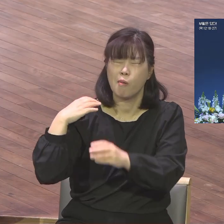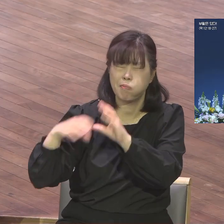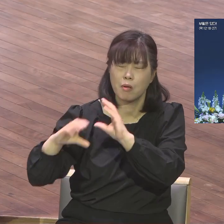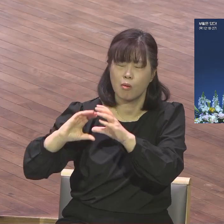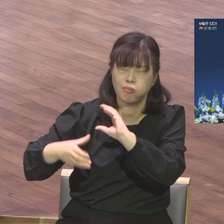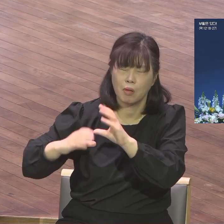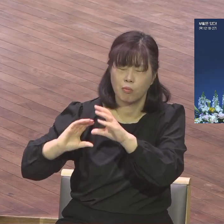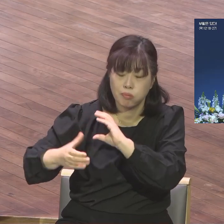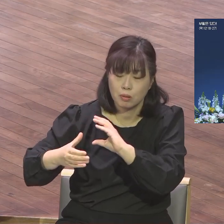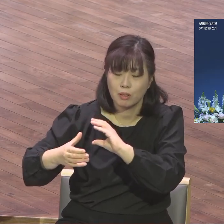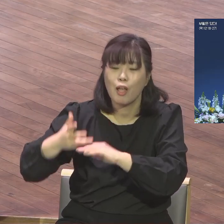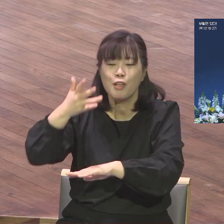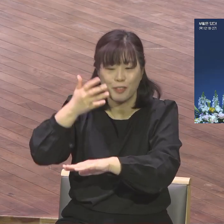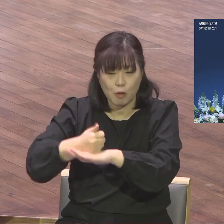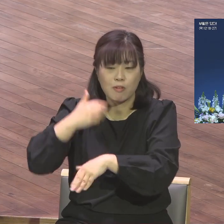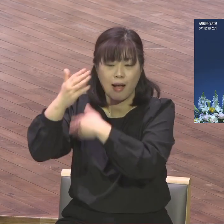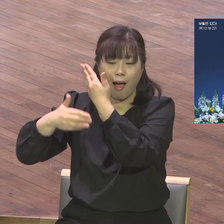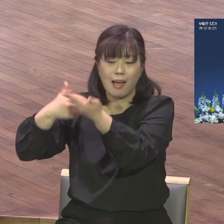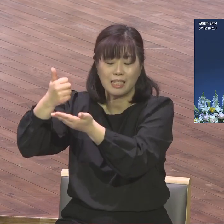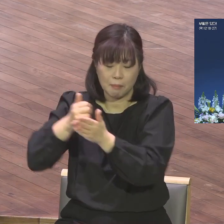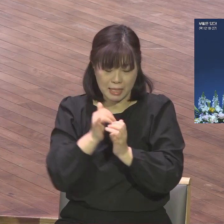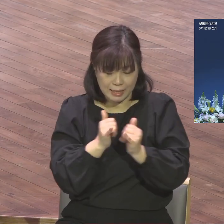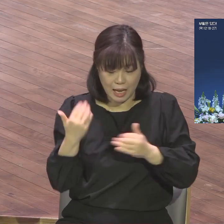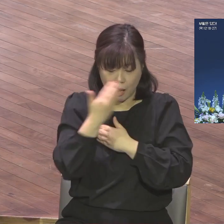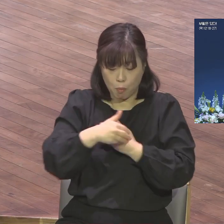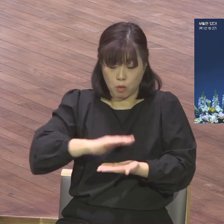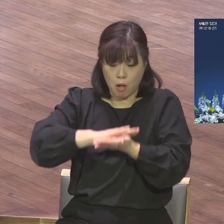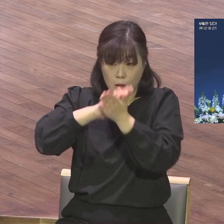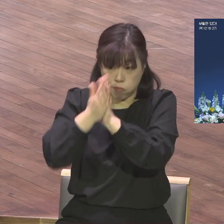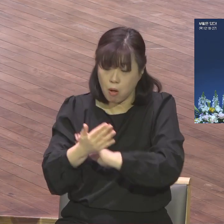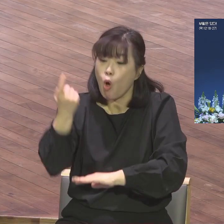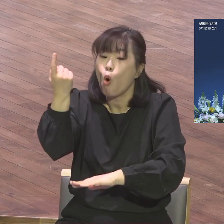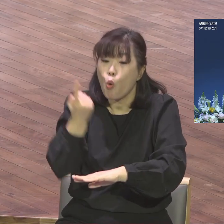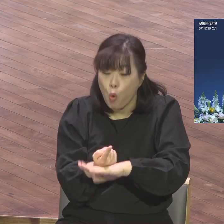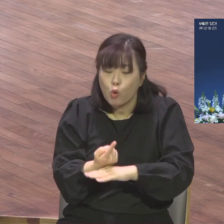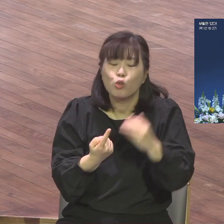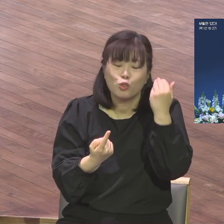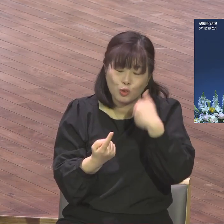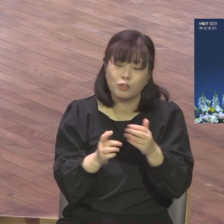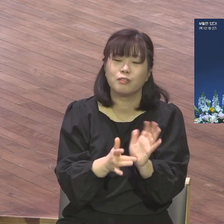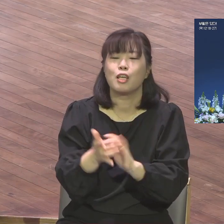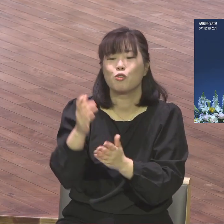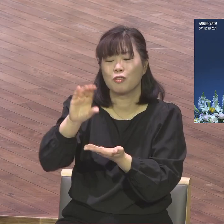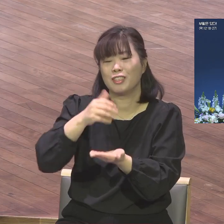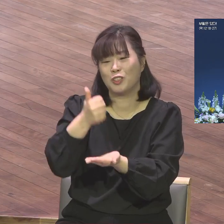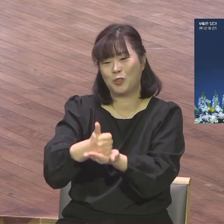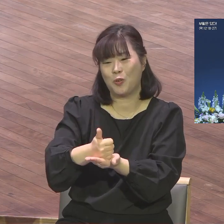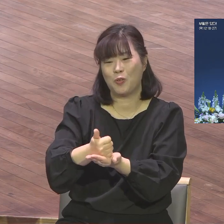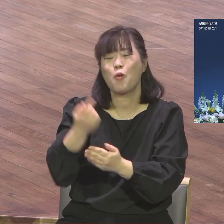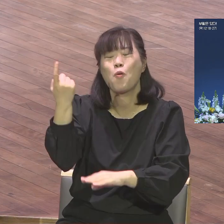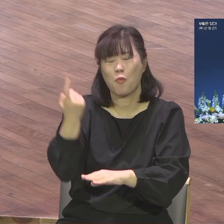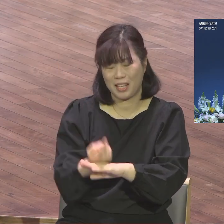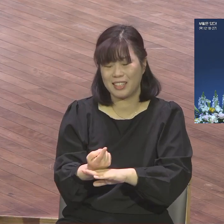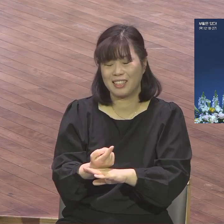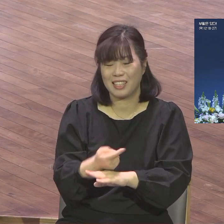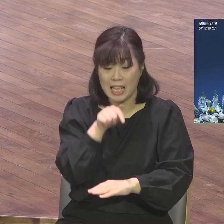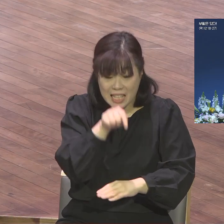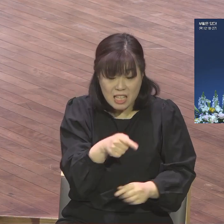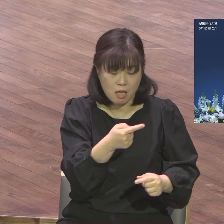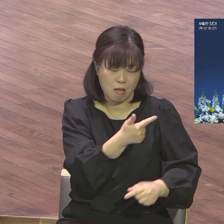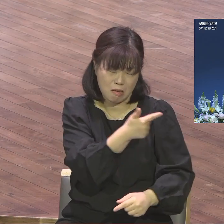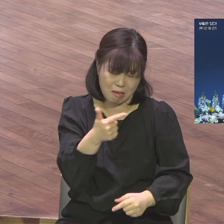게 성육신이라고. 그것이 가장 인류 역사의 큰 사건이고 두 번째 사건은 그 하나님이 죽었다는